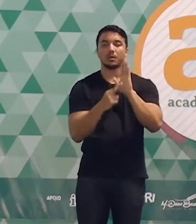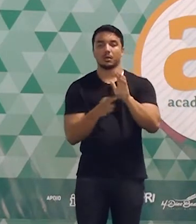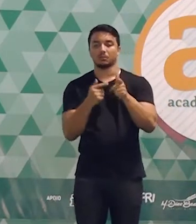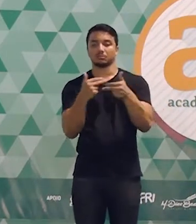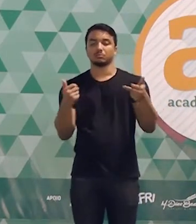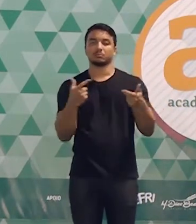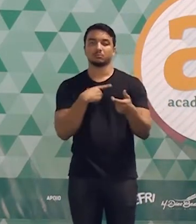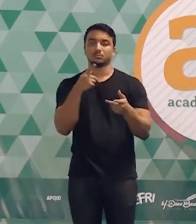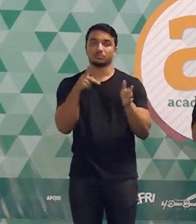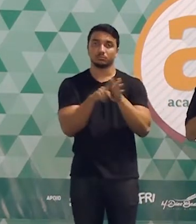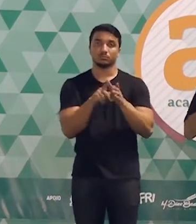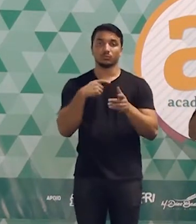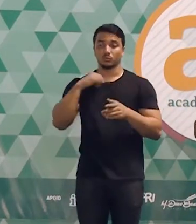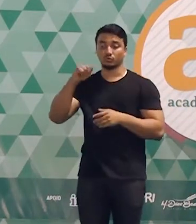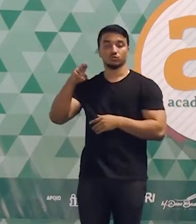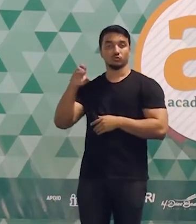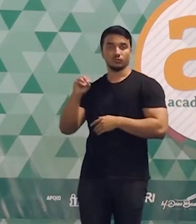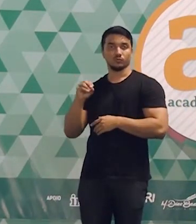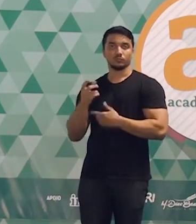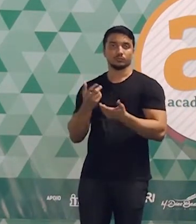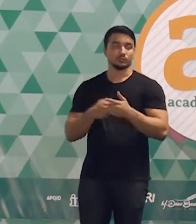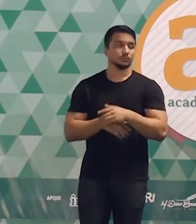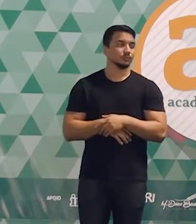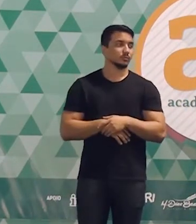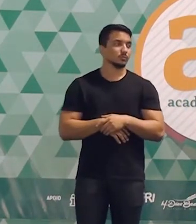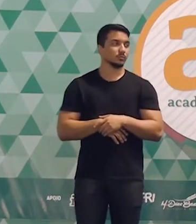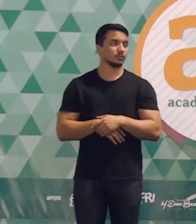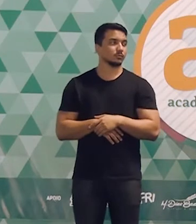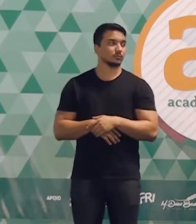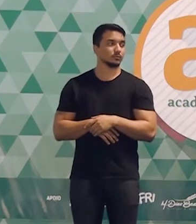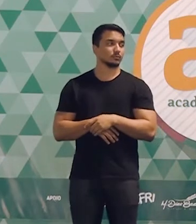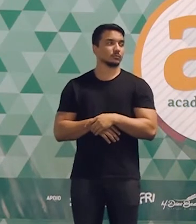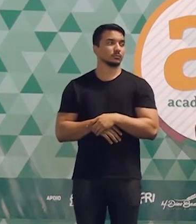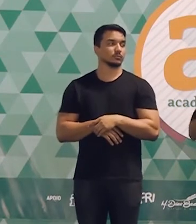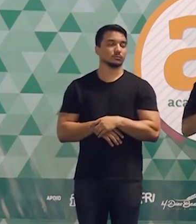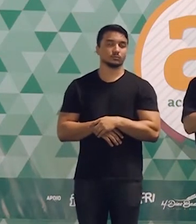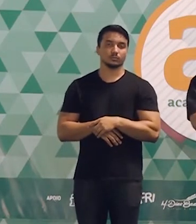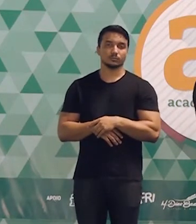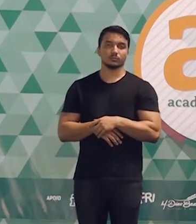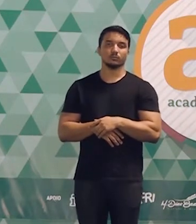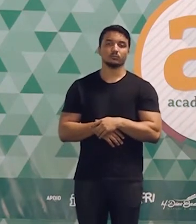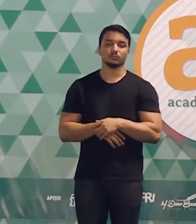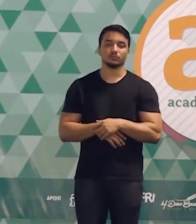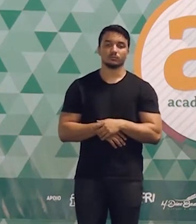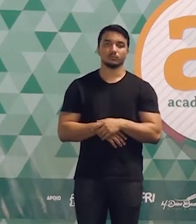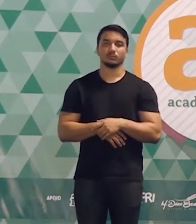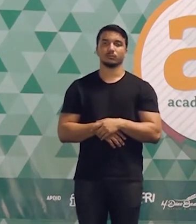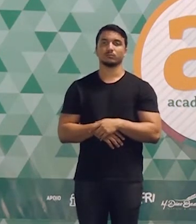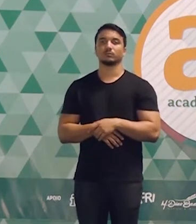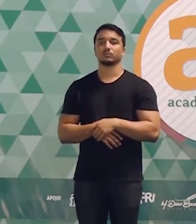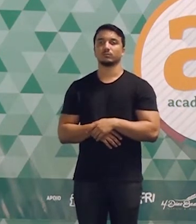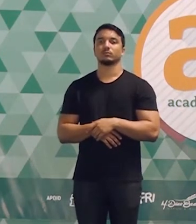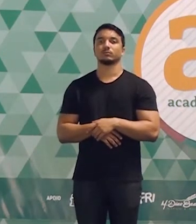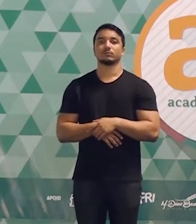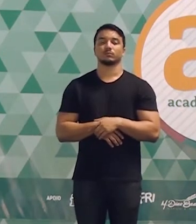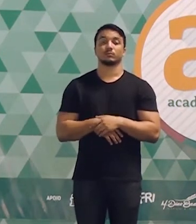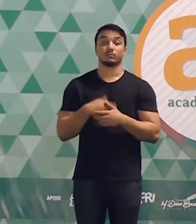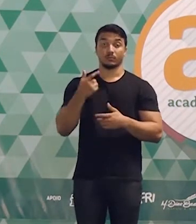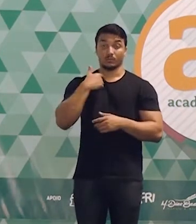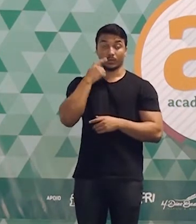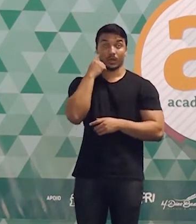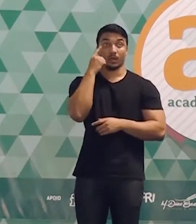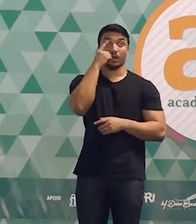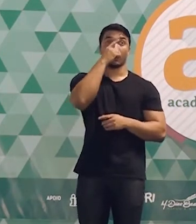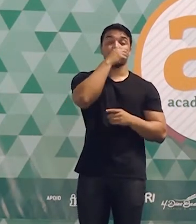são textos injuntivos. Compreendem o que eu estou dizendo ou não? Compreendem? Se você encontrar assim, ó,